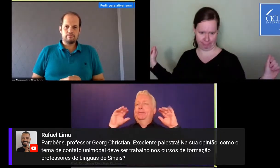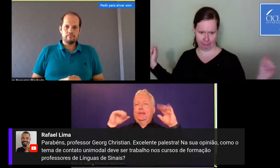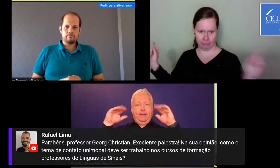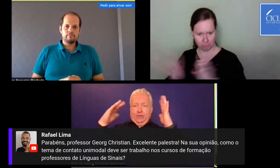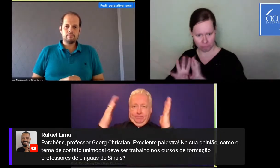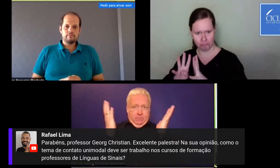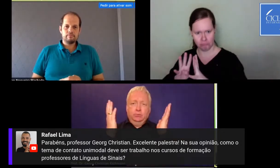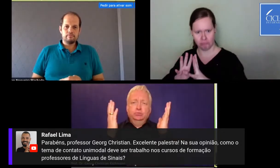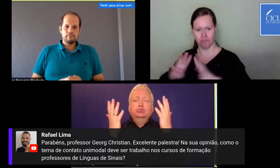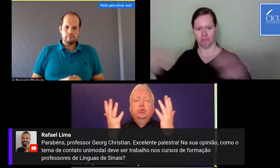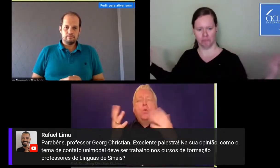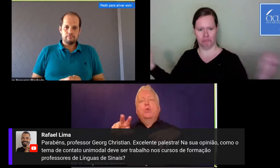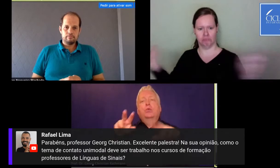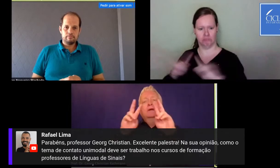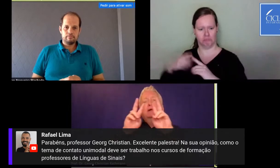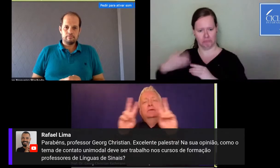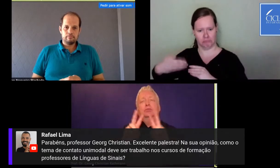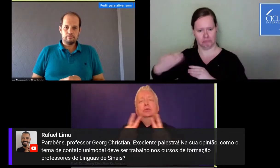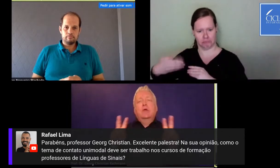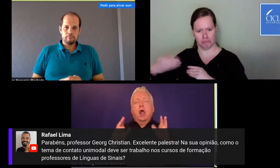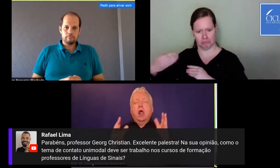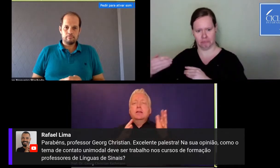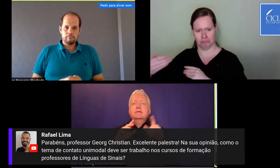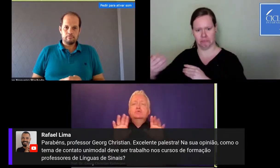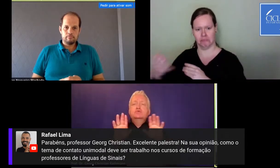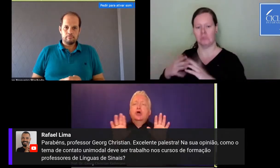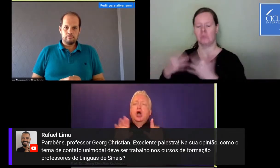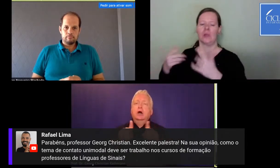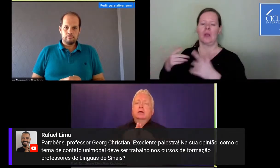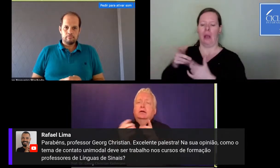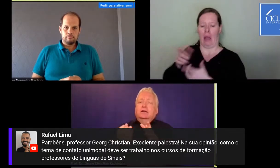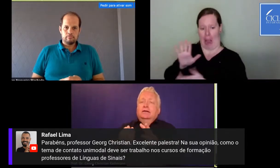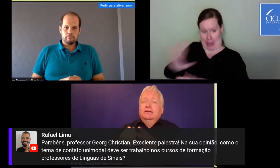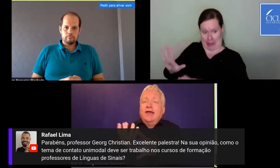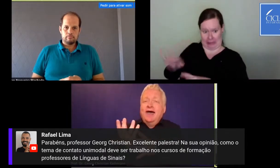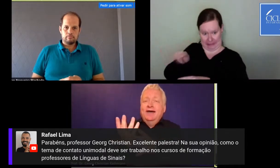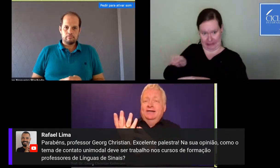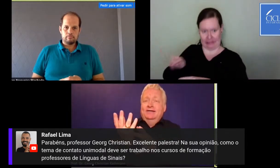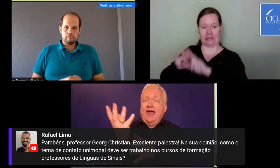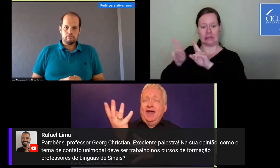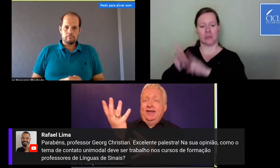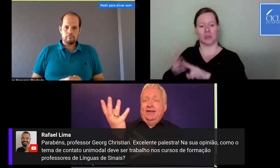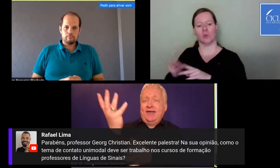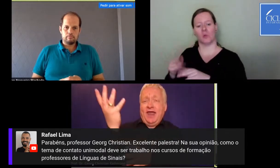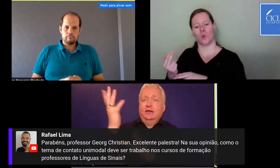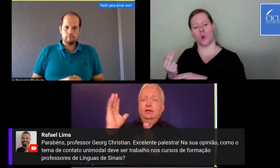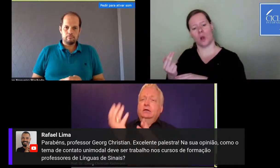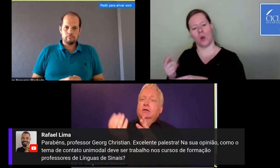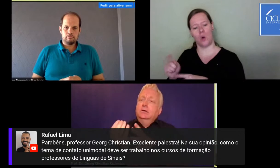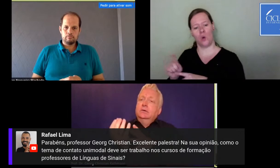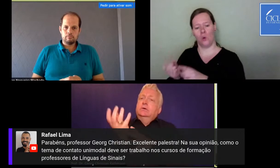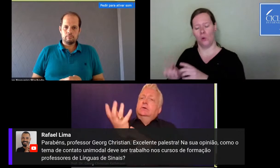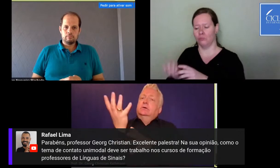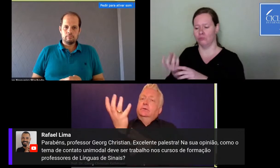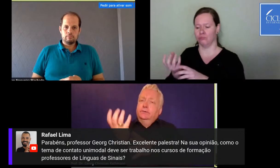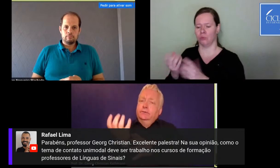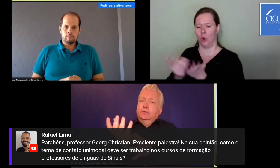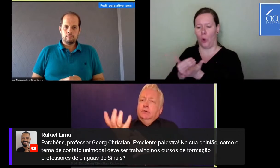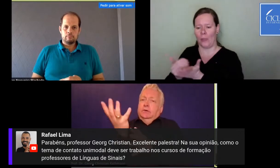nesse sistema, mas a partir do momento que a gente se recolhe, o sistema para de funcionar, seria assim, não é